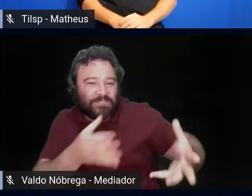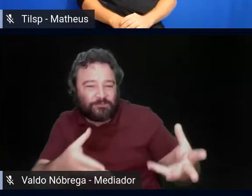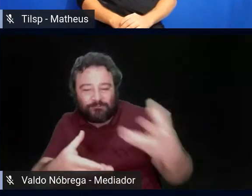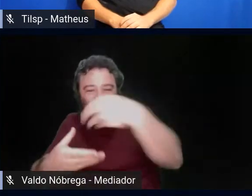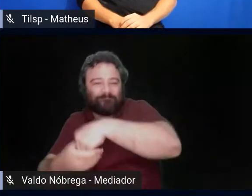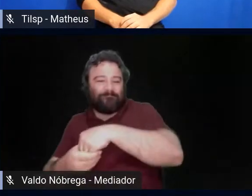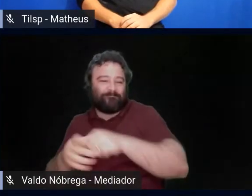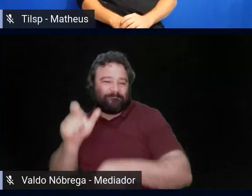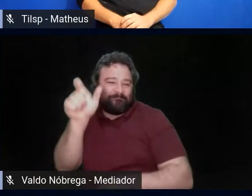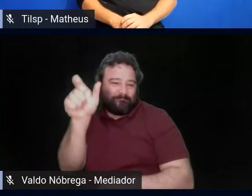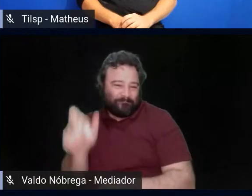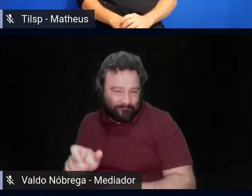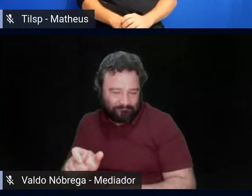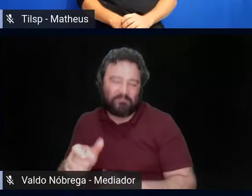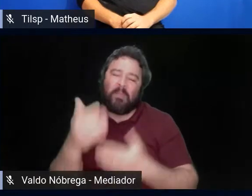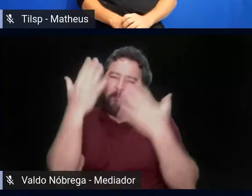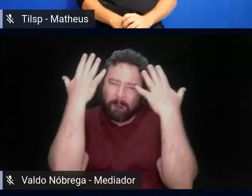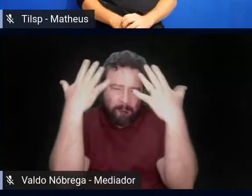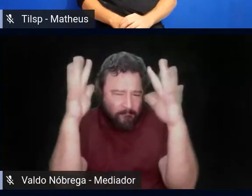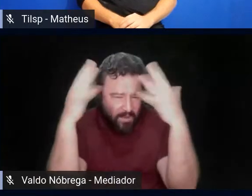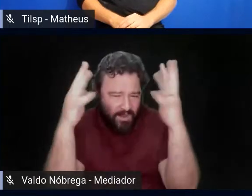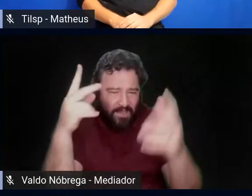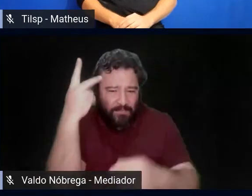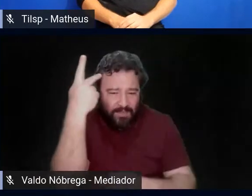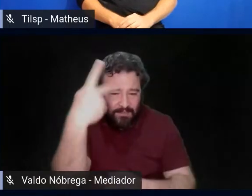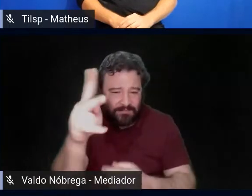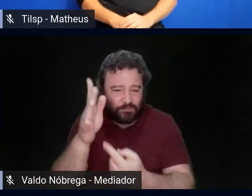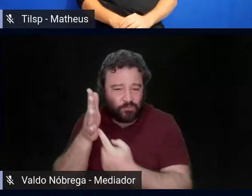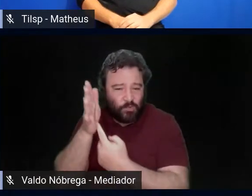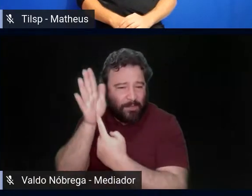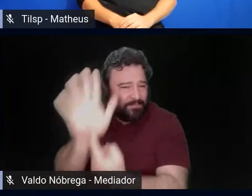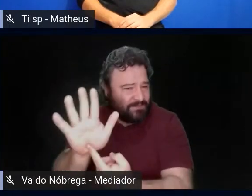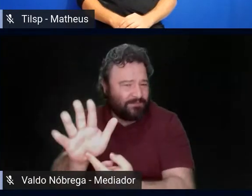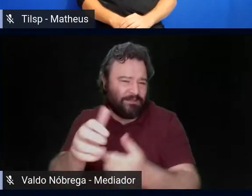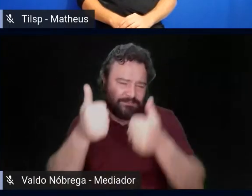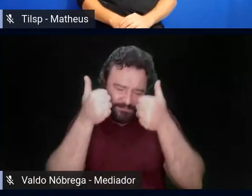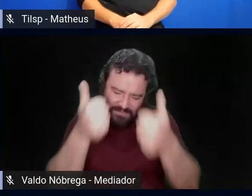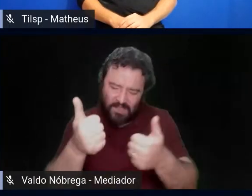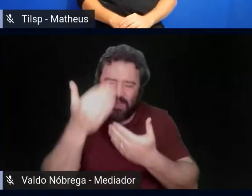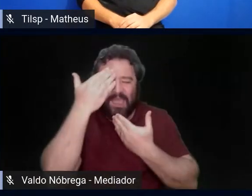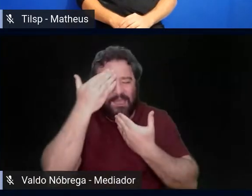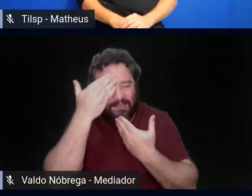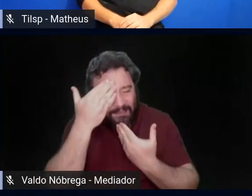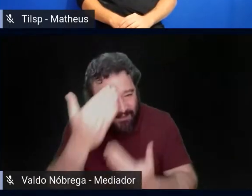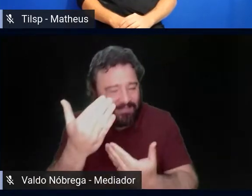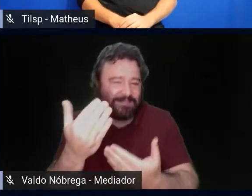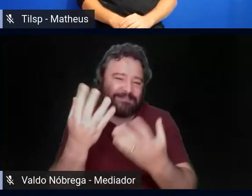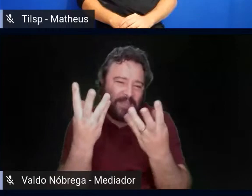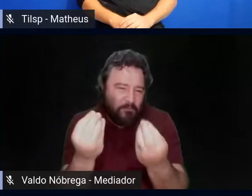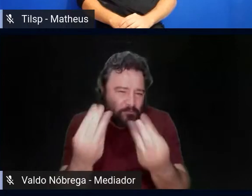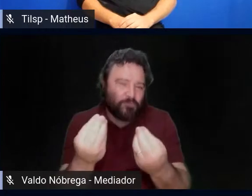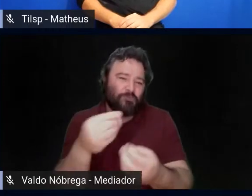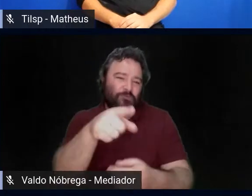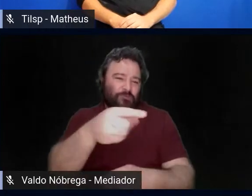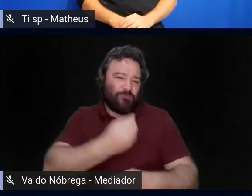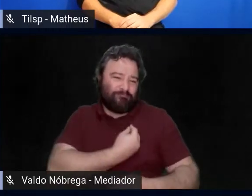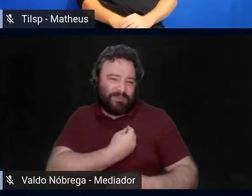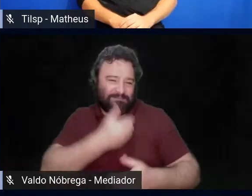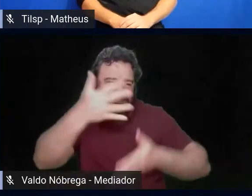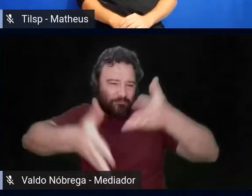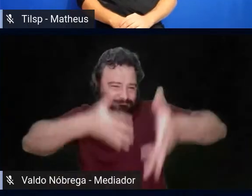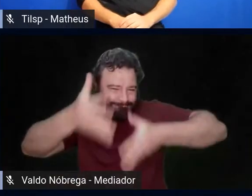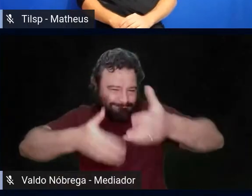é uma pessoa com duas línguas, então ele tem que ter o processo das duas escritas. Então, parabéns pela sua apresentação.